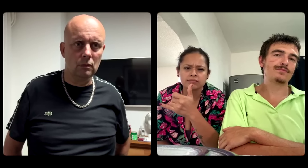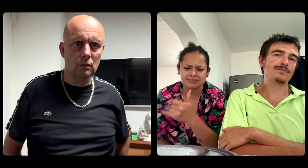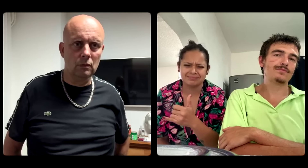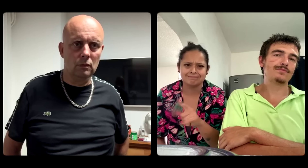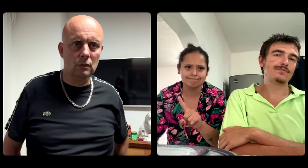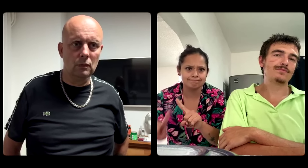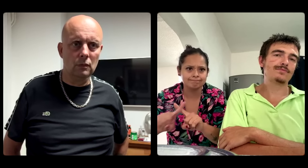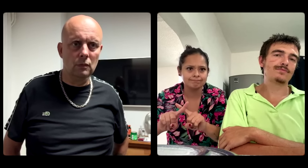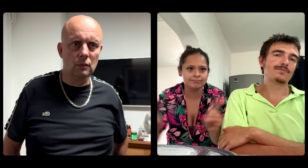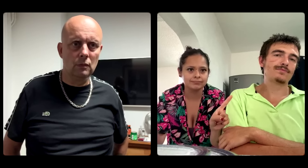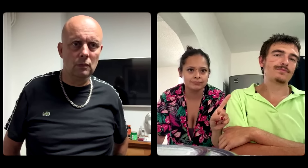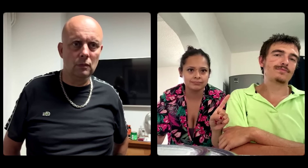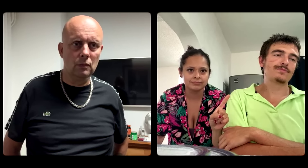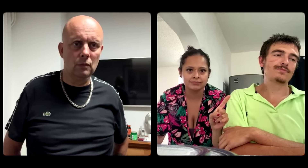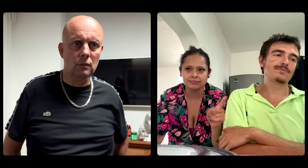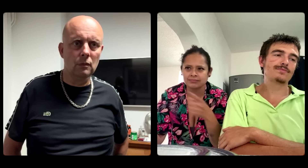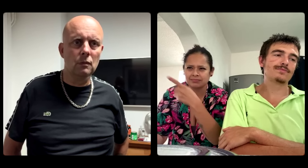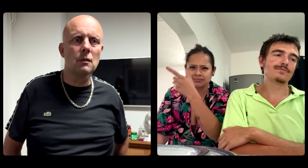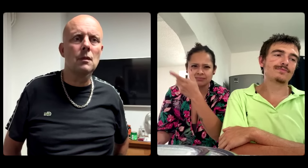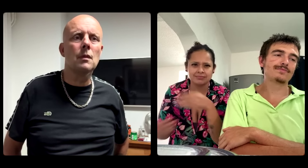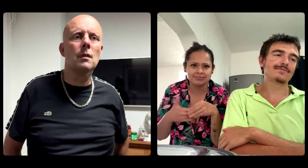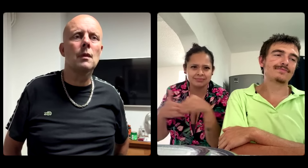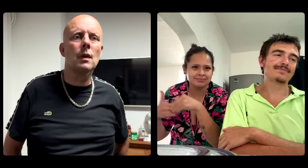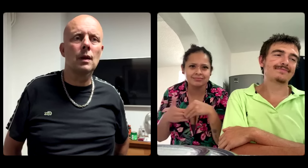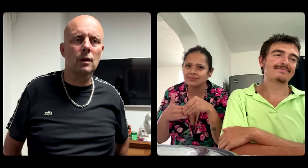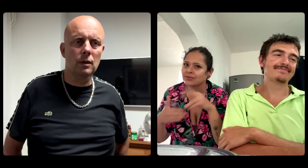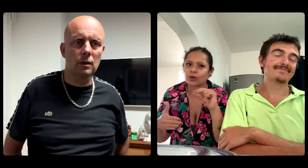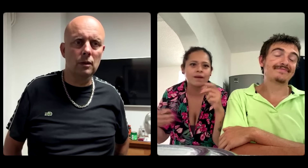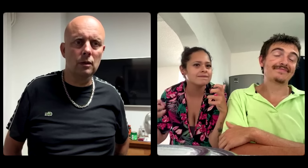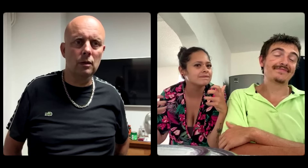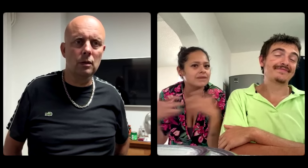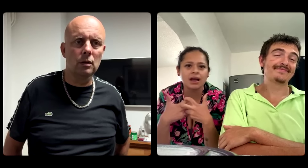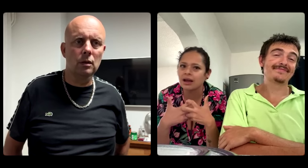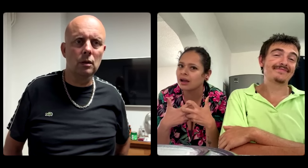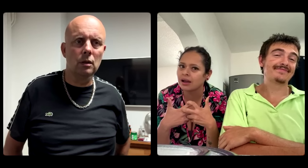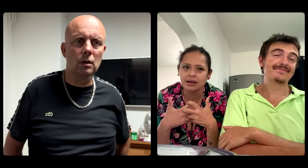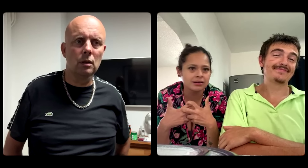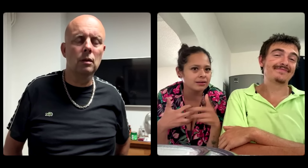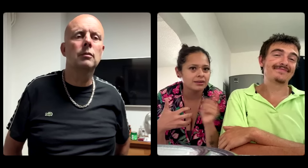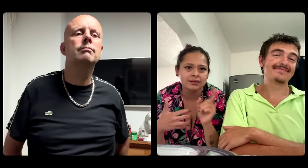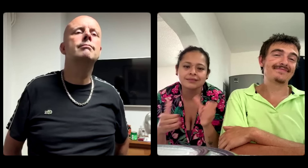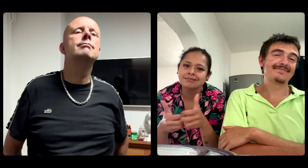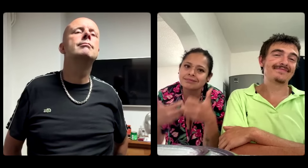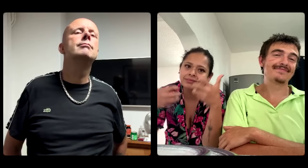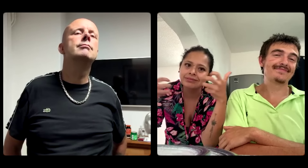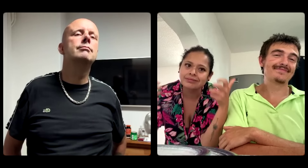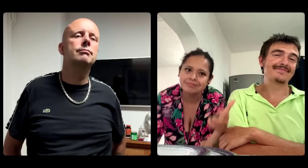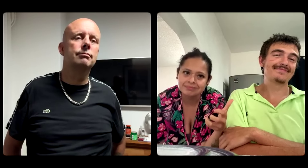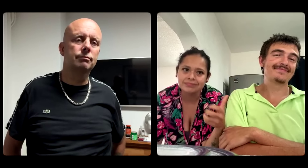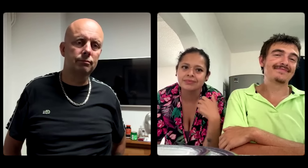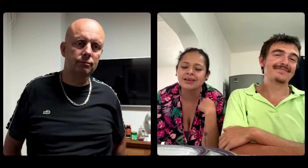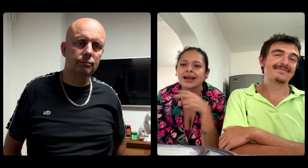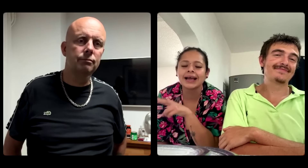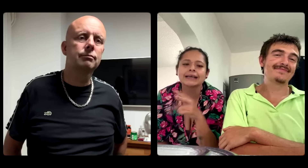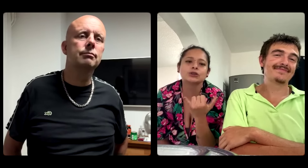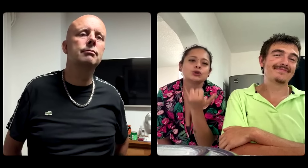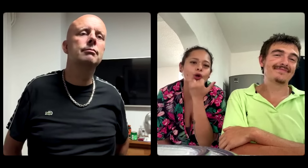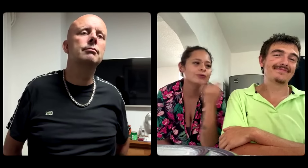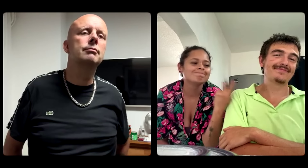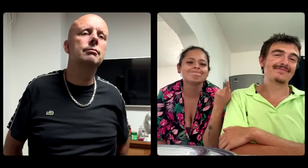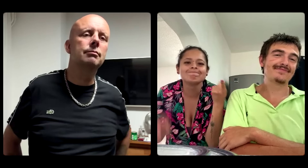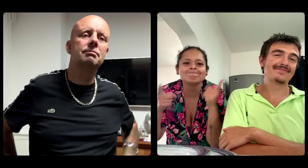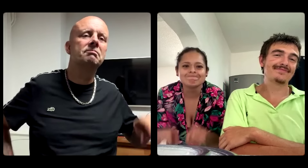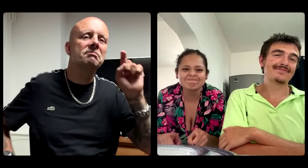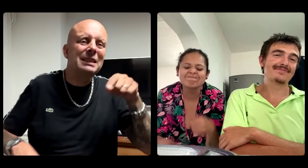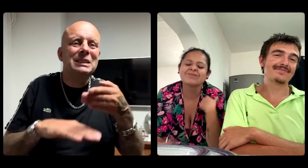Ja, tuurlijk. Het is echt geen punt op haar. Maar ik heb die foto's ook. Ik heb het niet. Dus dat is het